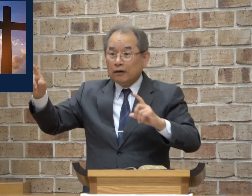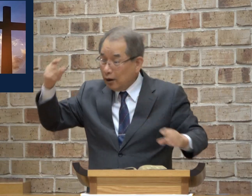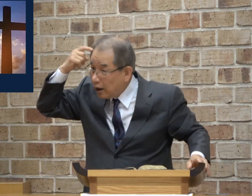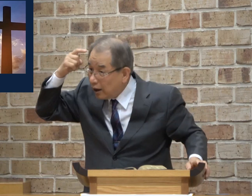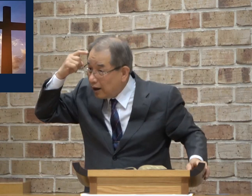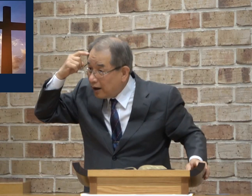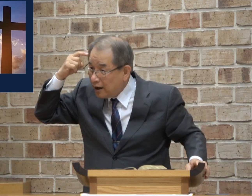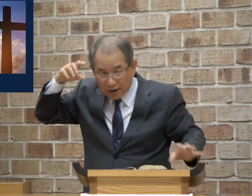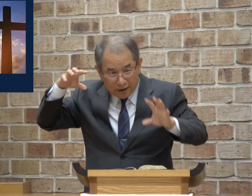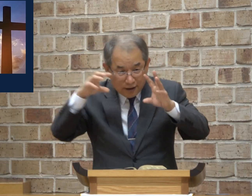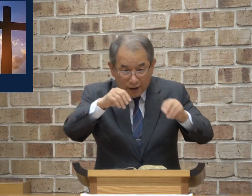멈추시려고 하는